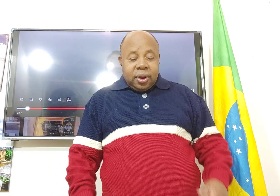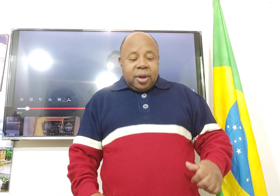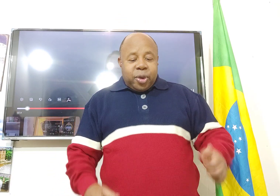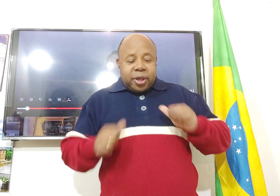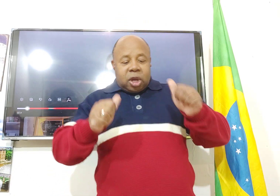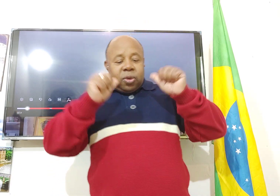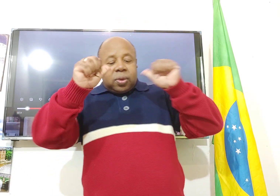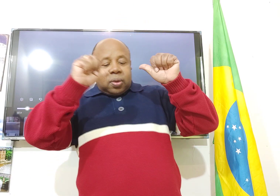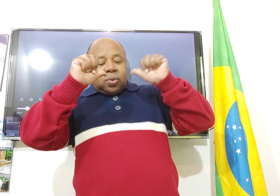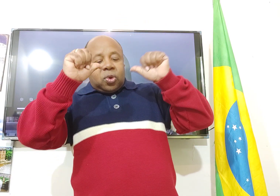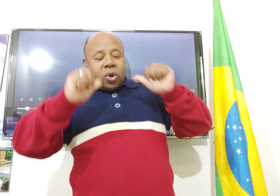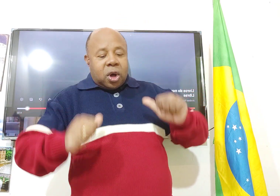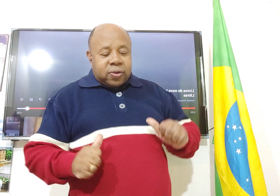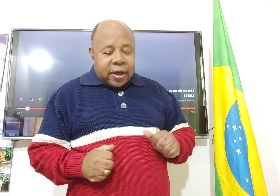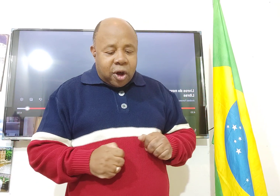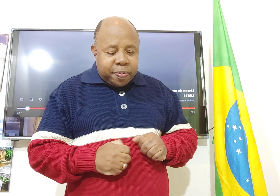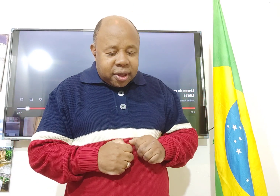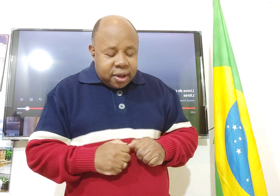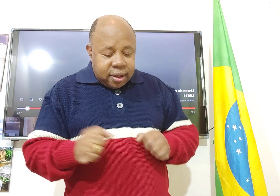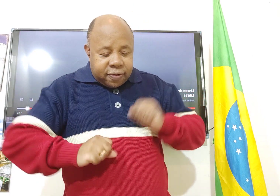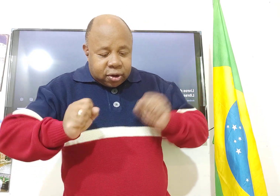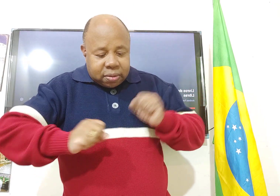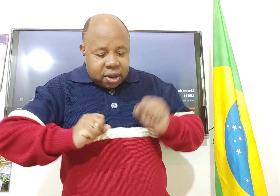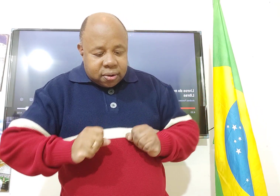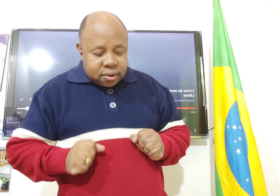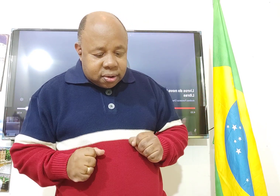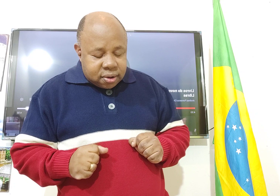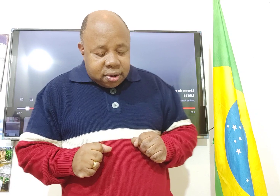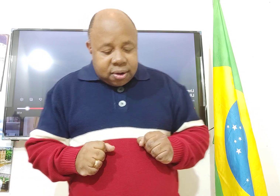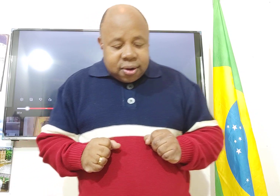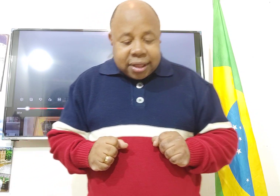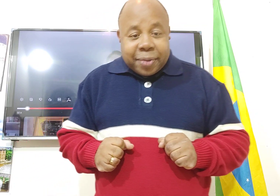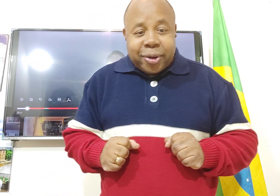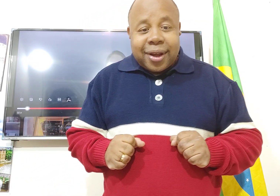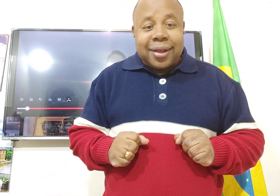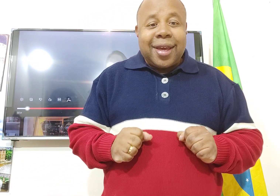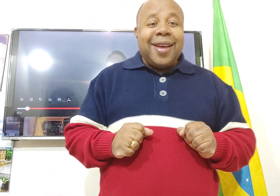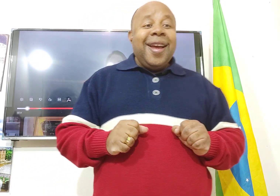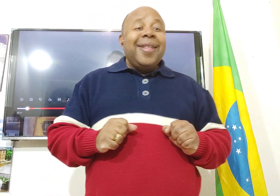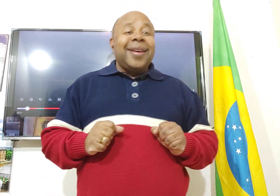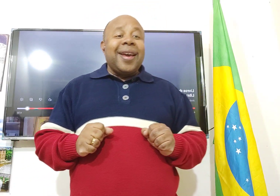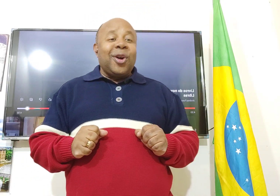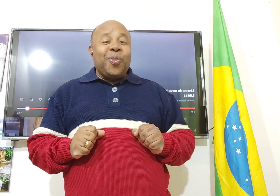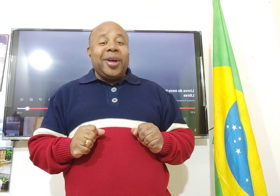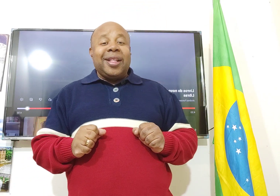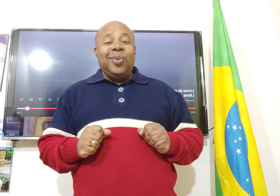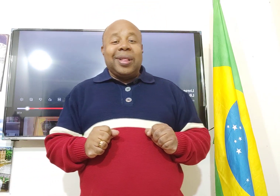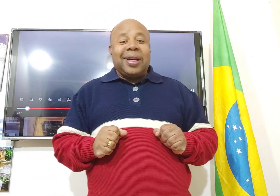Porque você toma uns goró, um xarope, você volta meio... E até porque você quer recuperar duas